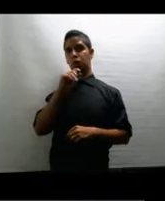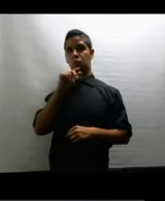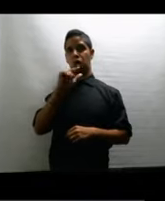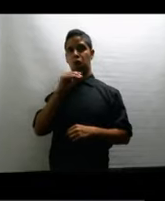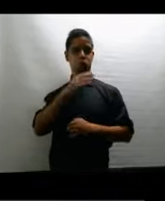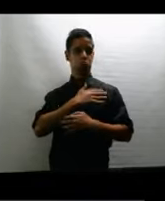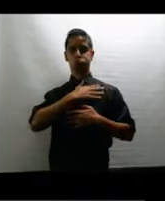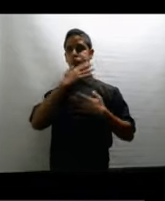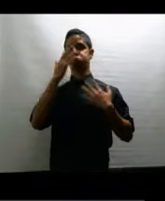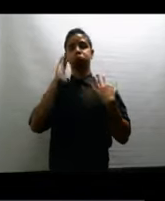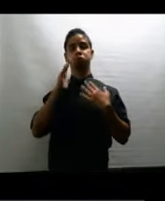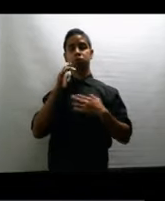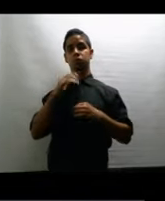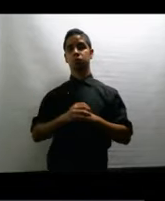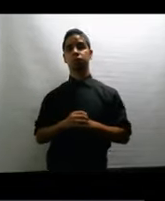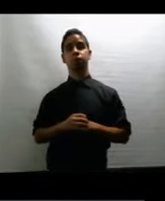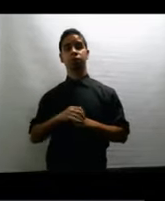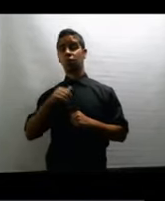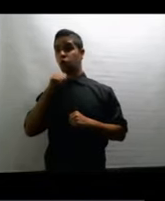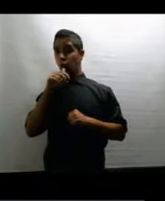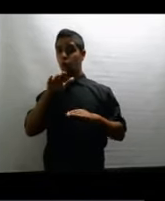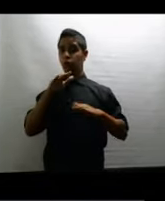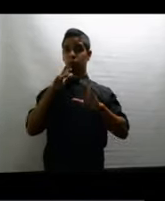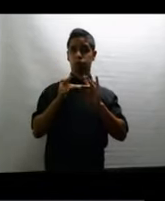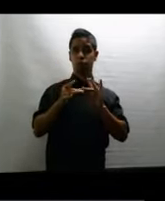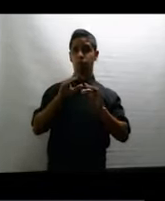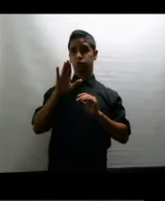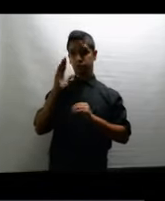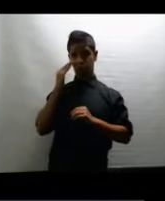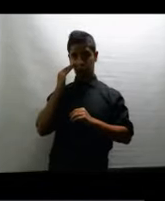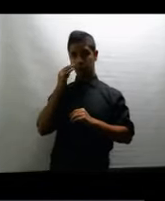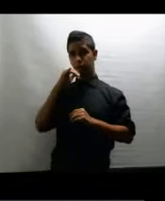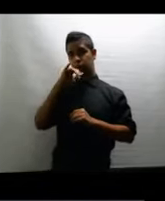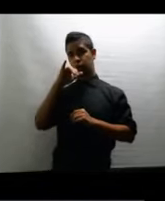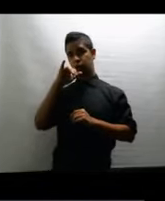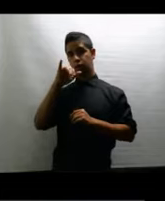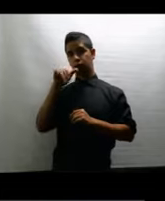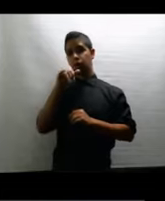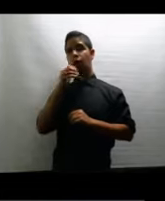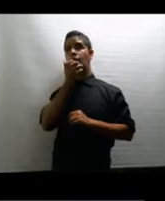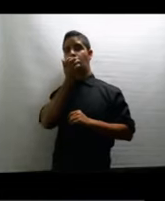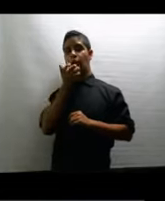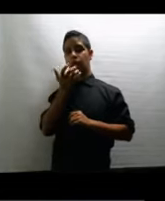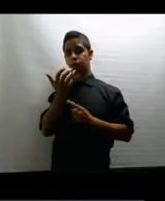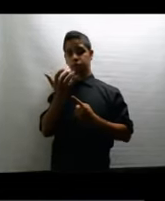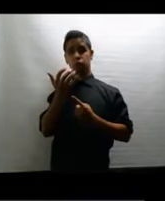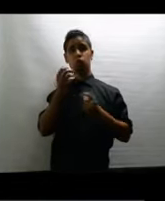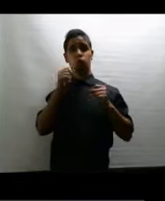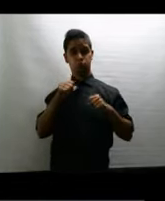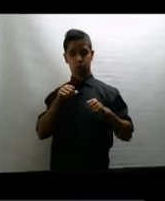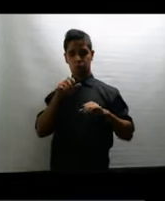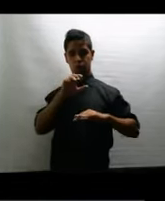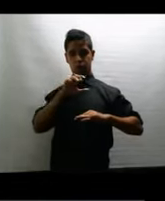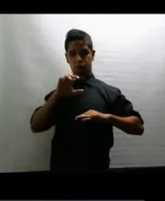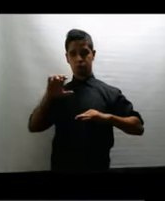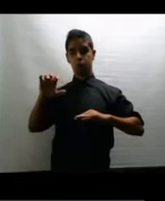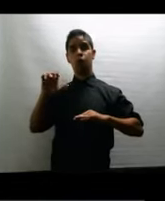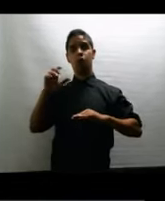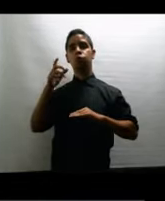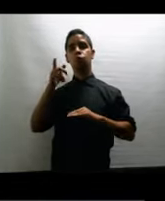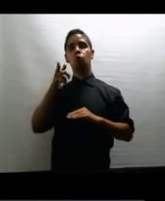No, te voy a contar en el jardín, el bicarbonato de soda, pues lo dije, sí, lo de las hormigas, repítelo. Puede disuadir a las